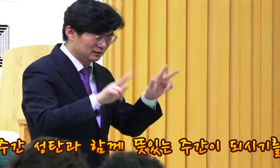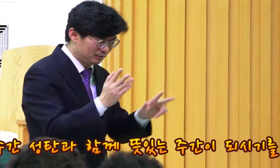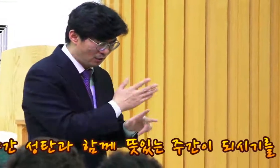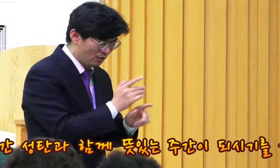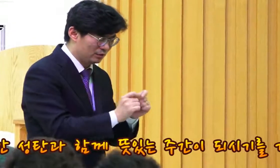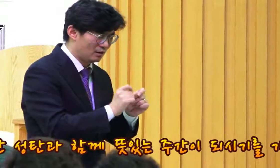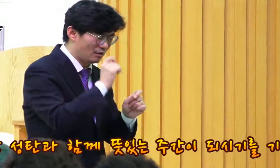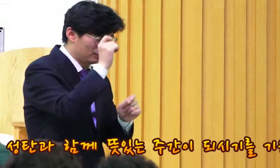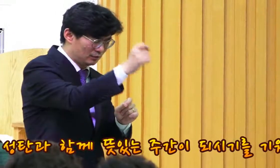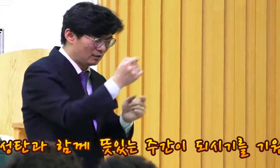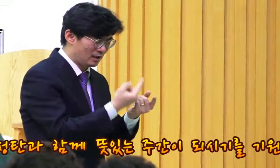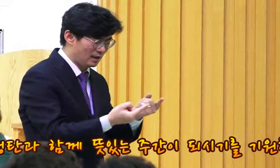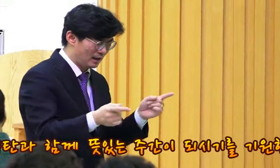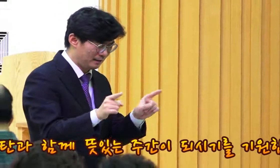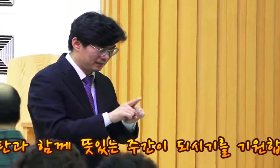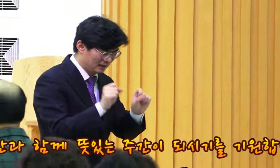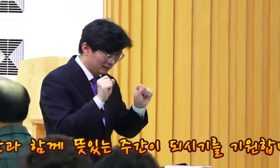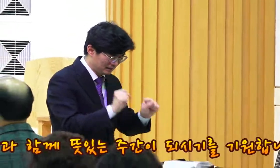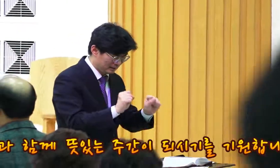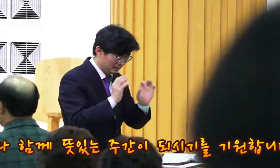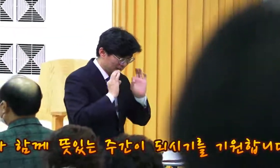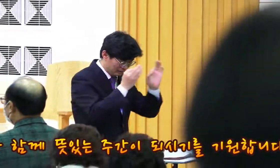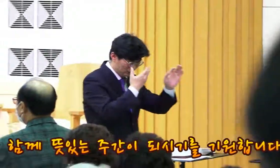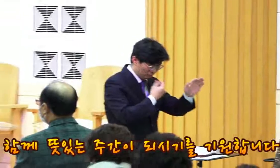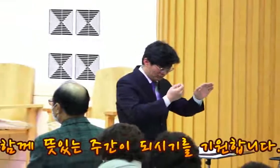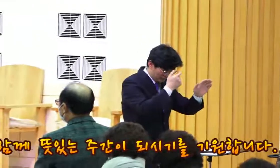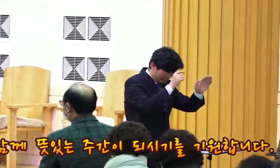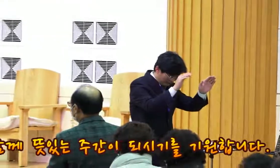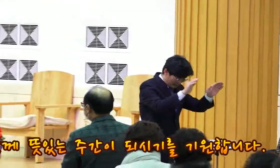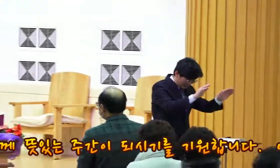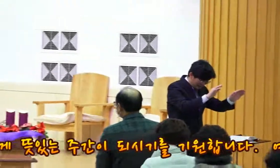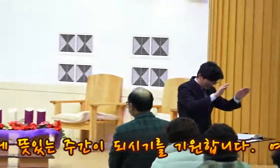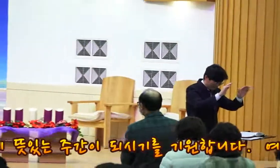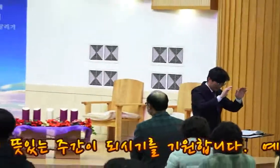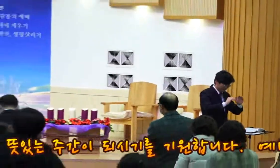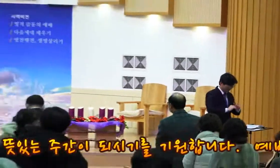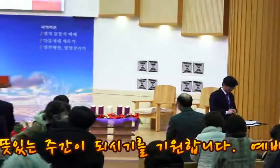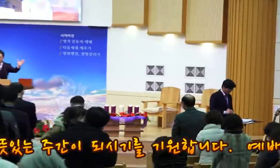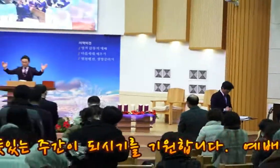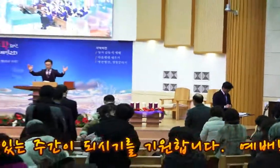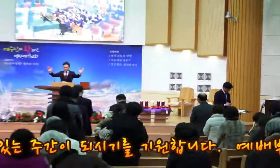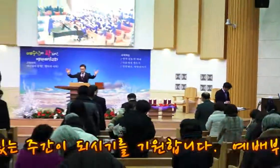영원토록 함께 계시기를 간절히 축원하옵나이다. 아멘.